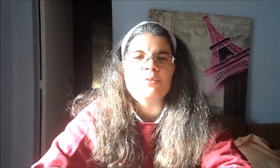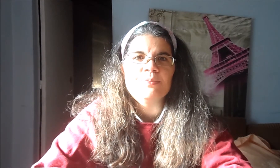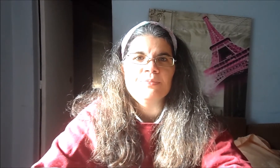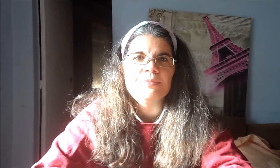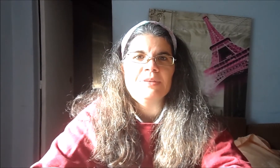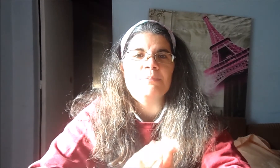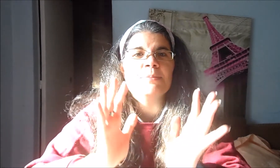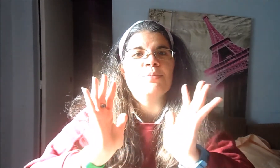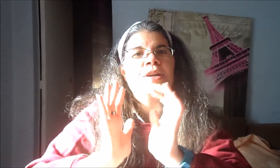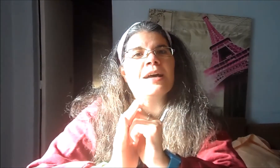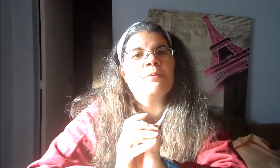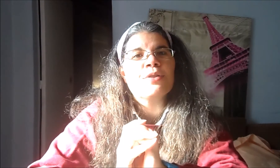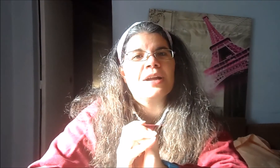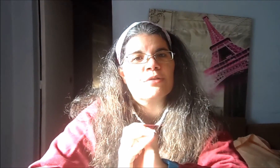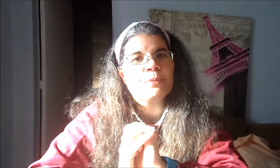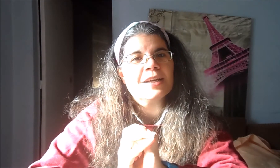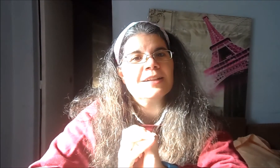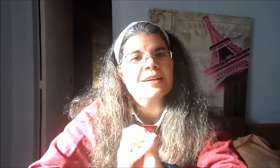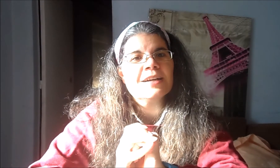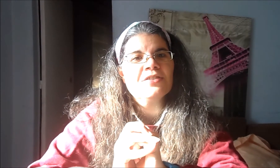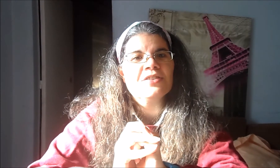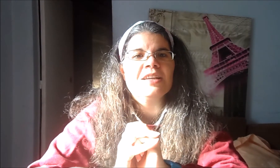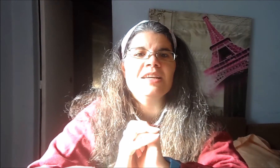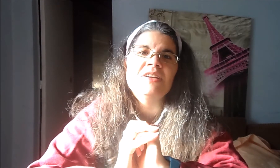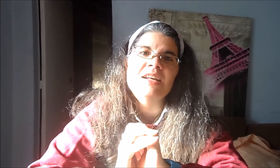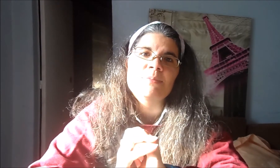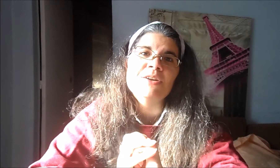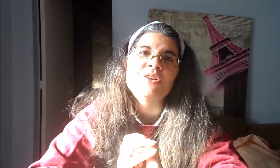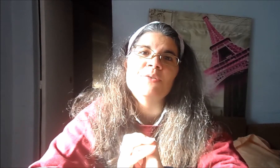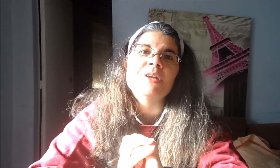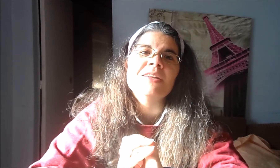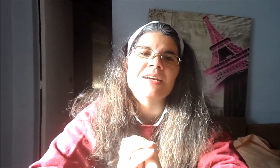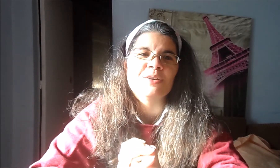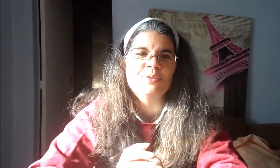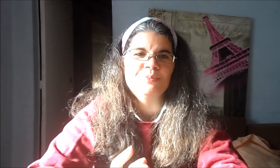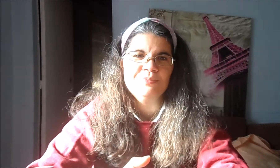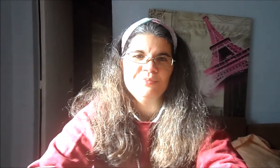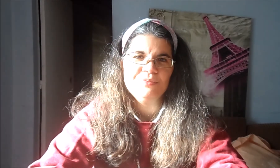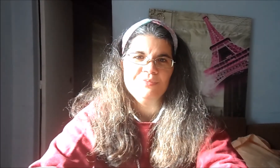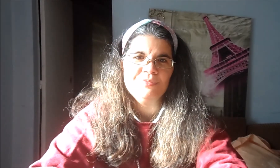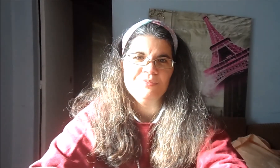hormiguero. También pone la voz a las hormigas blancas y es el hermano del hombre de negro.